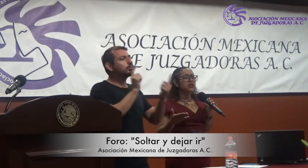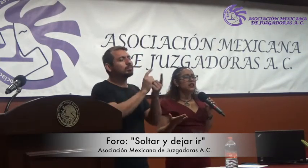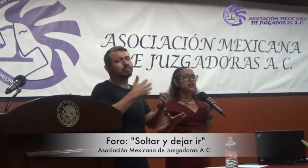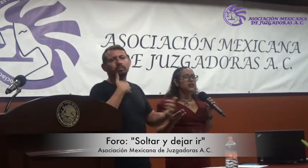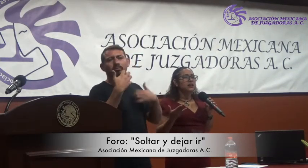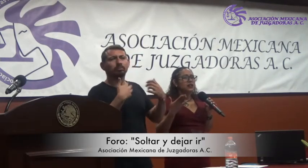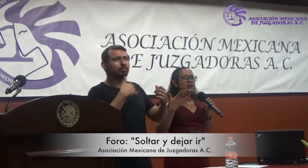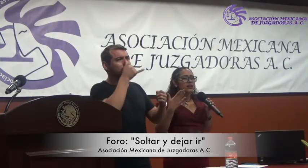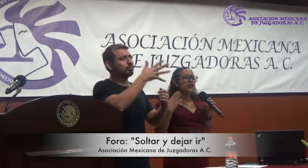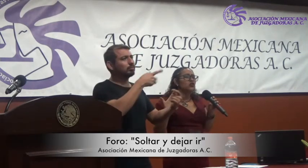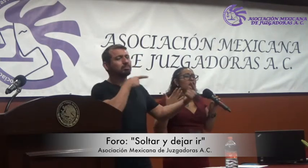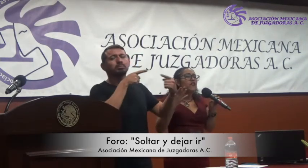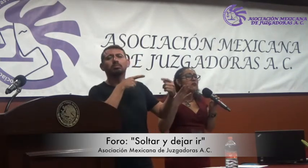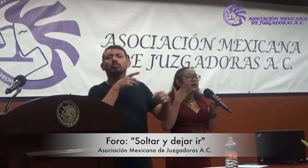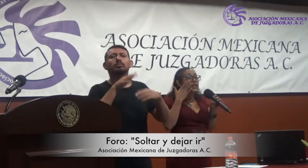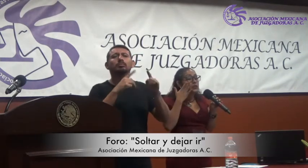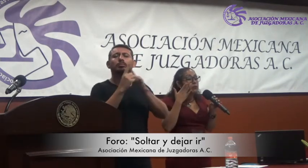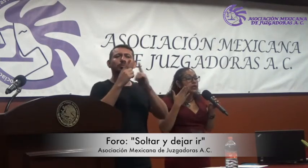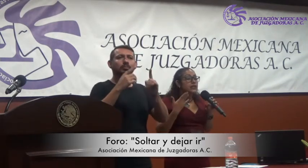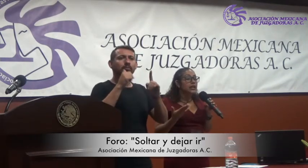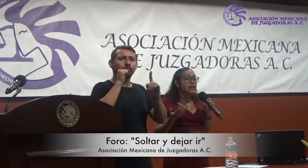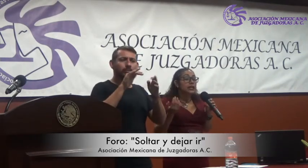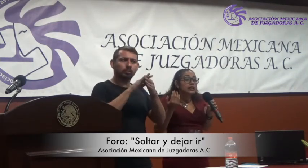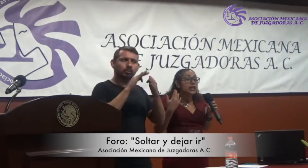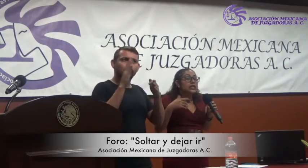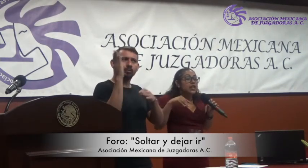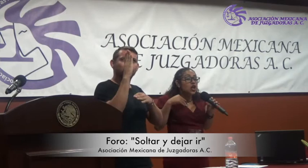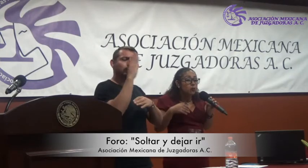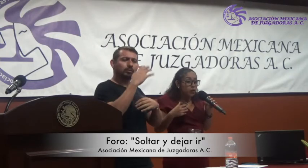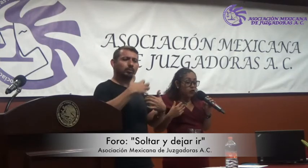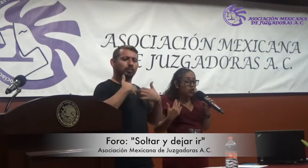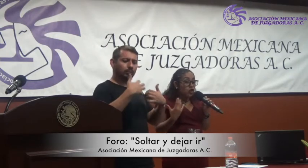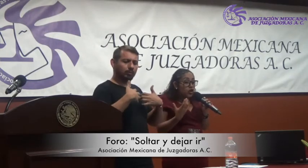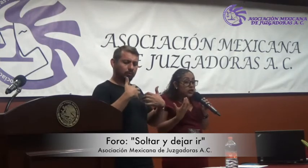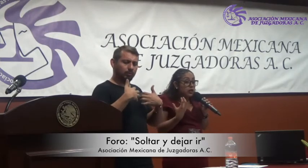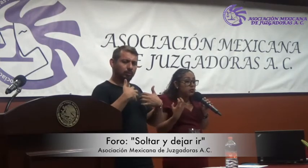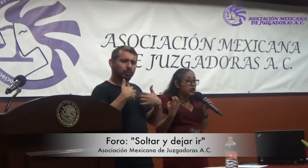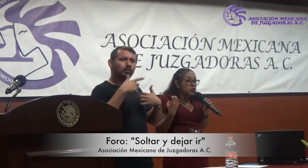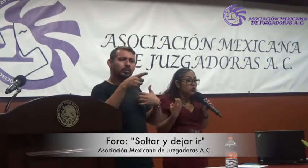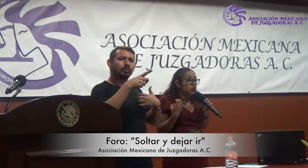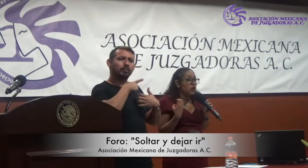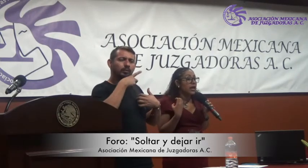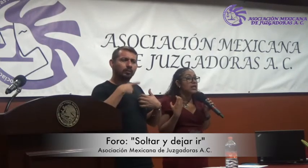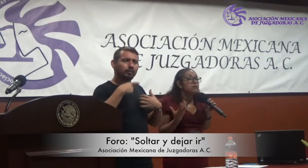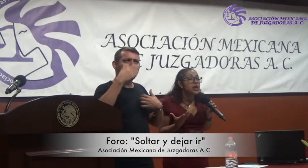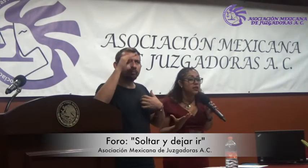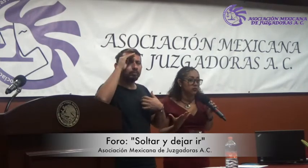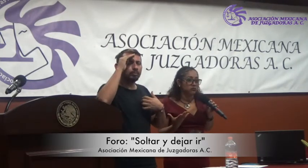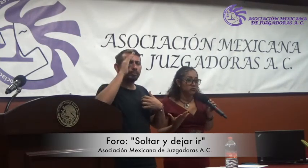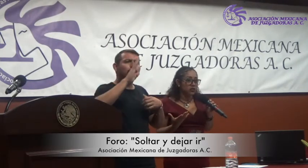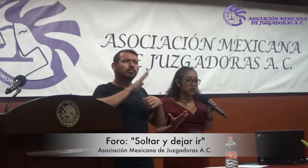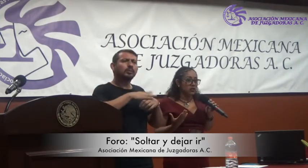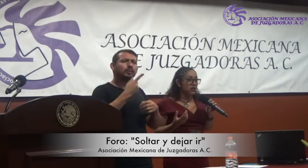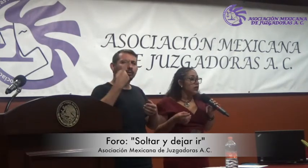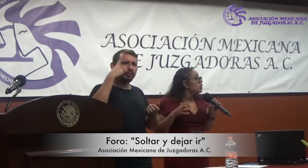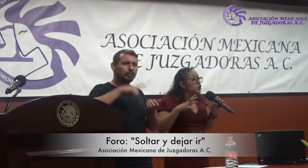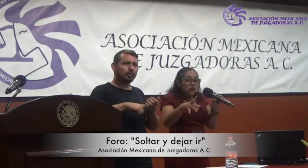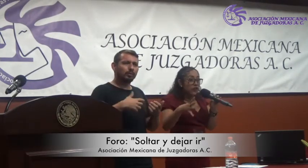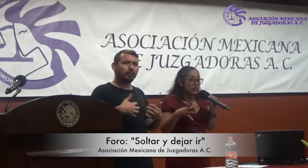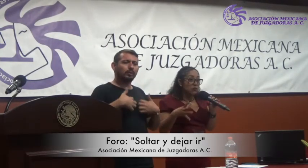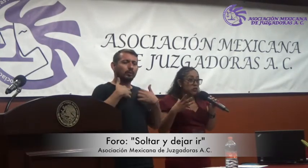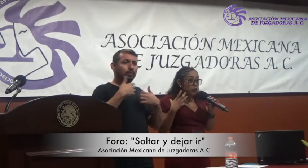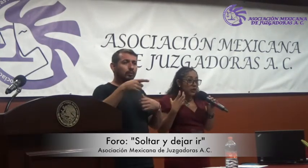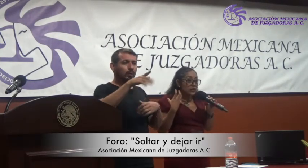ese es una forma de expresar que en realidad en lo profundo lo que tenemos es un gran miedo y